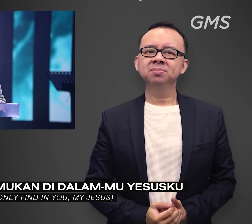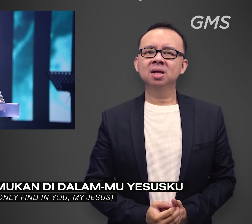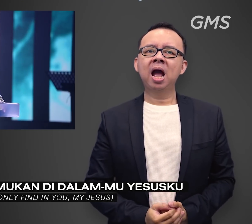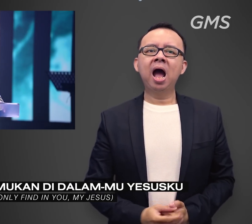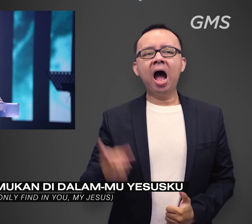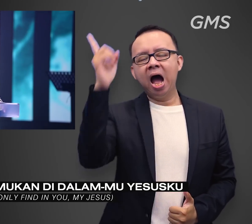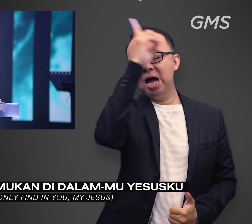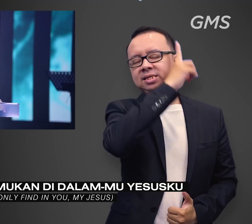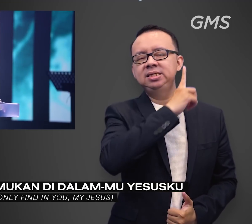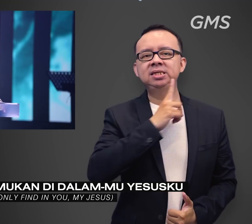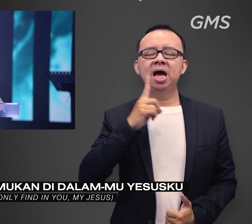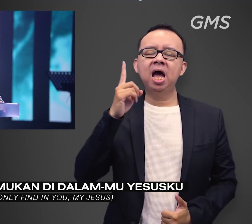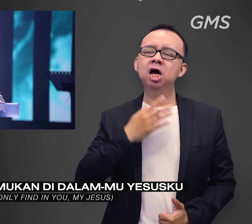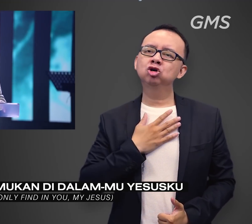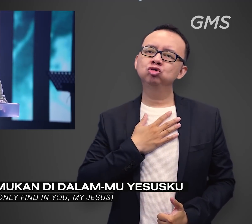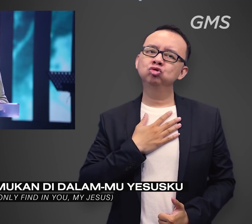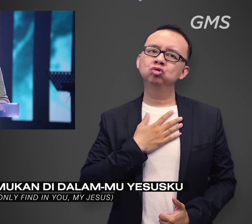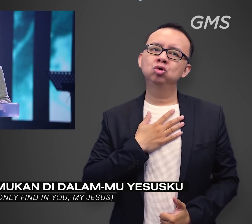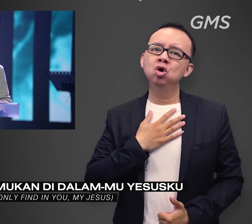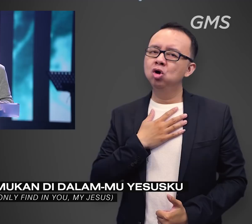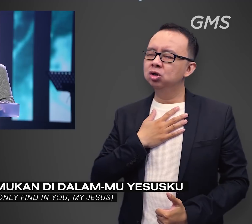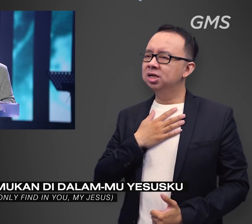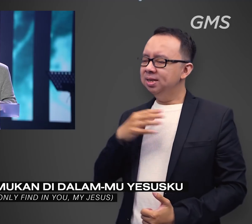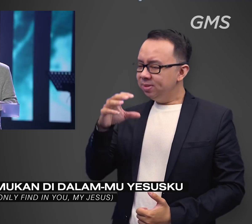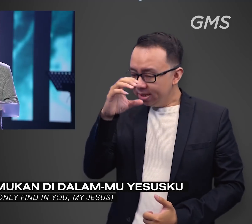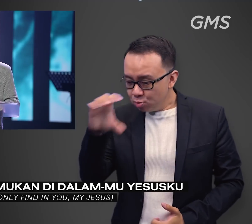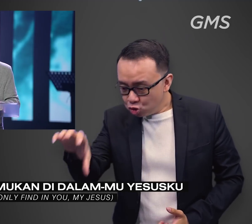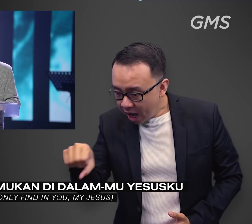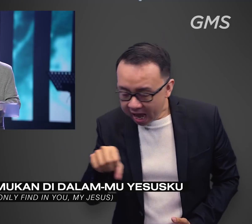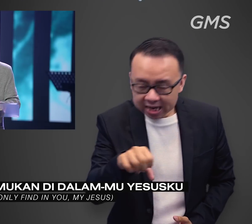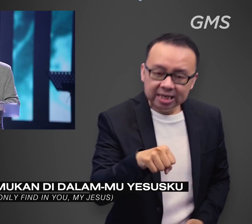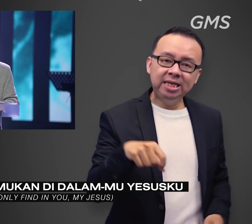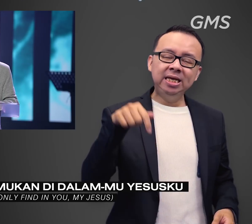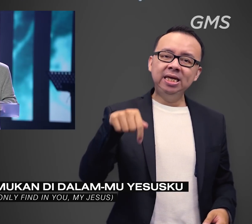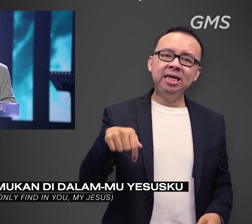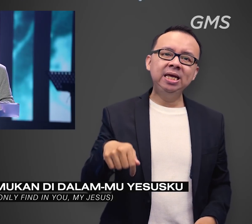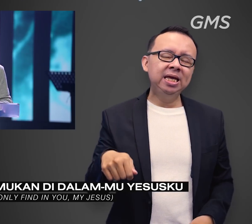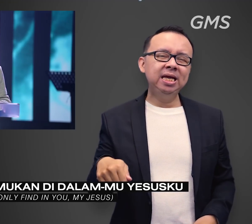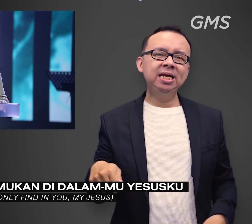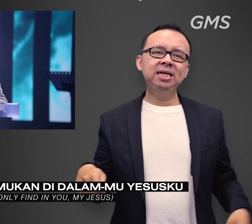Hanya ku temukan Bukan di